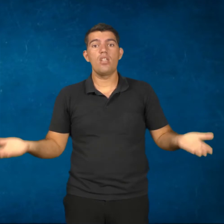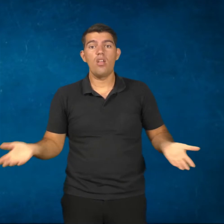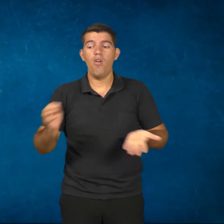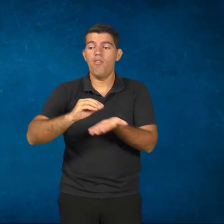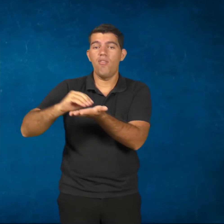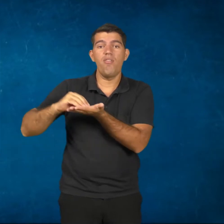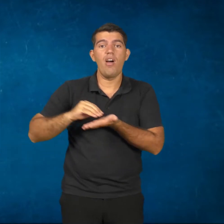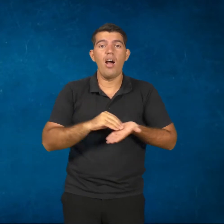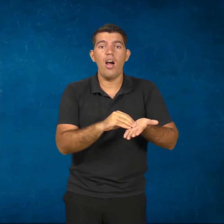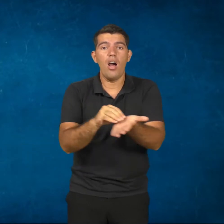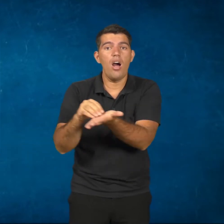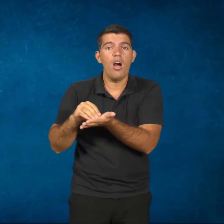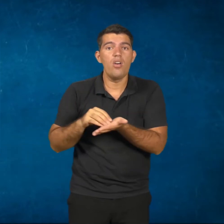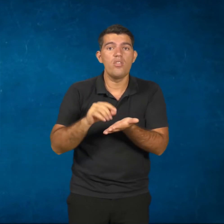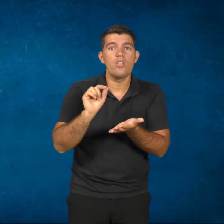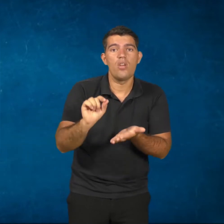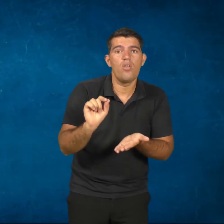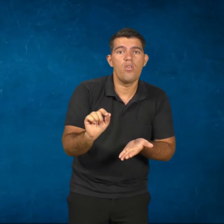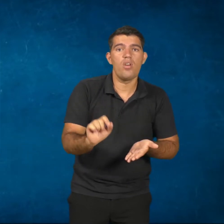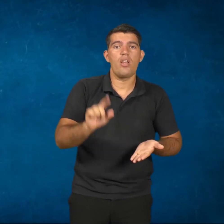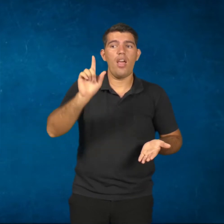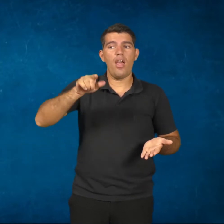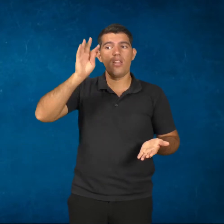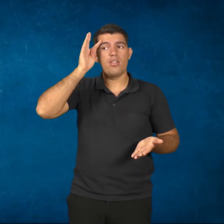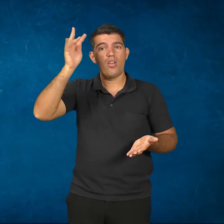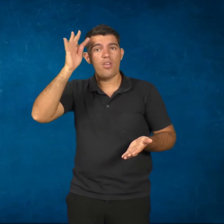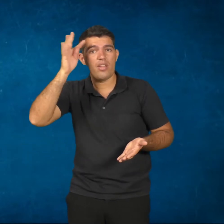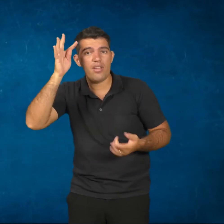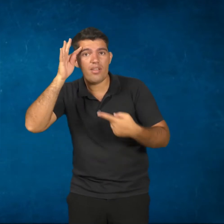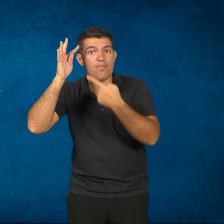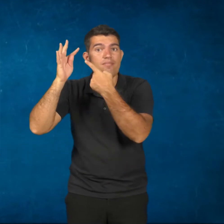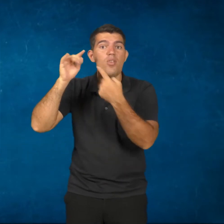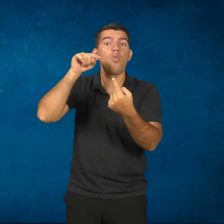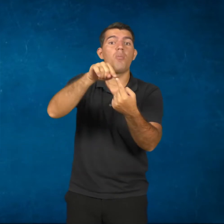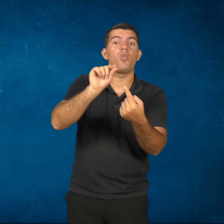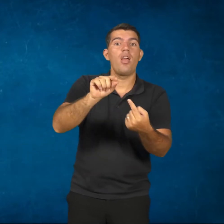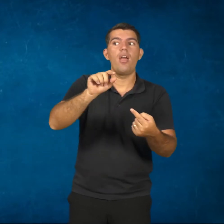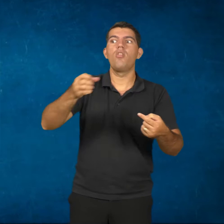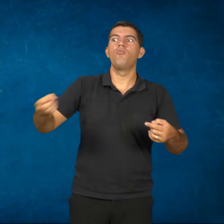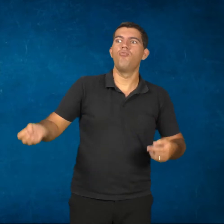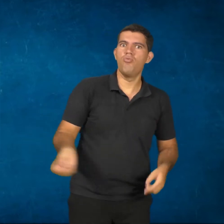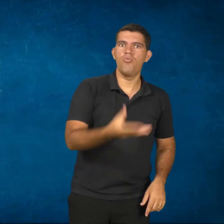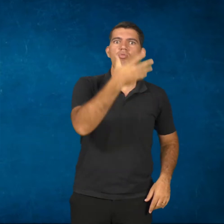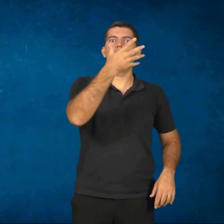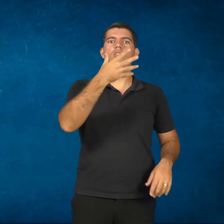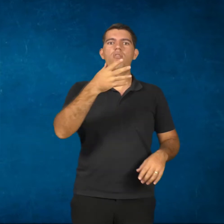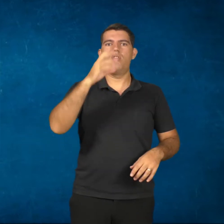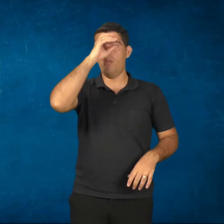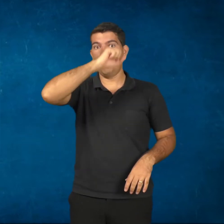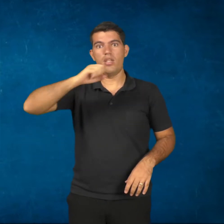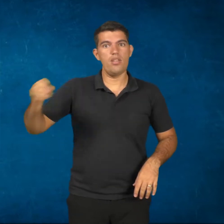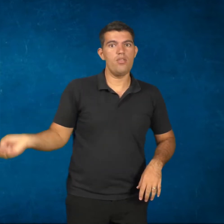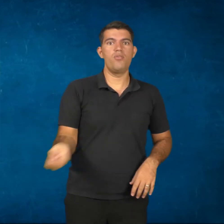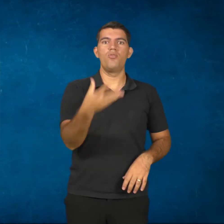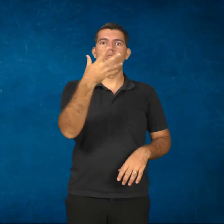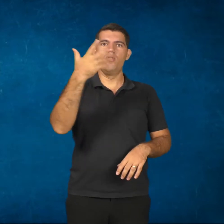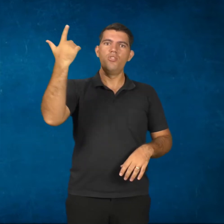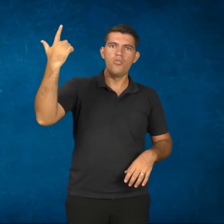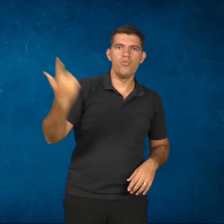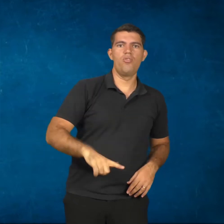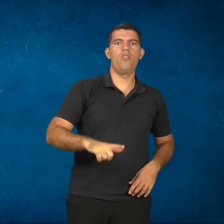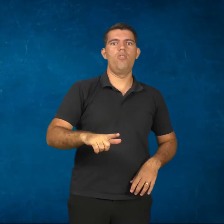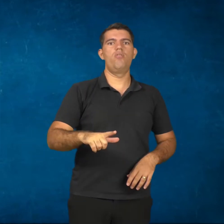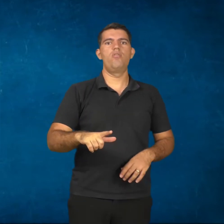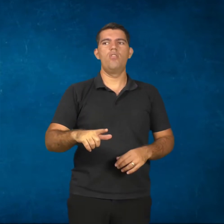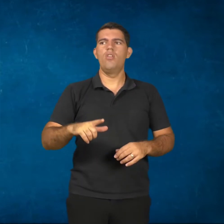está faltando em termos, primeiro, de teorização, é uma atualização dessa gana,